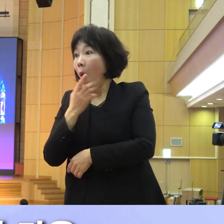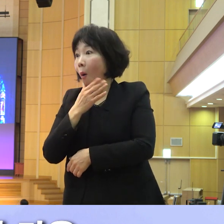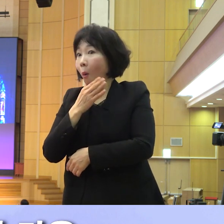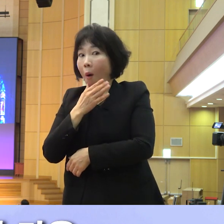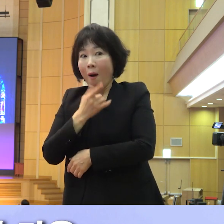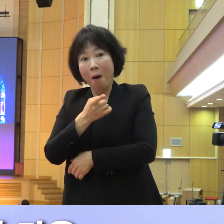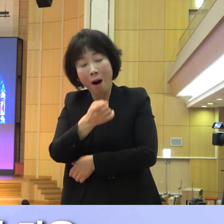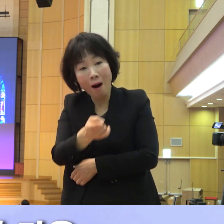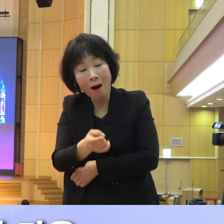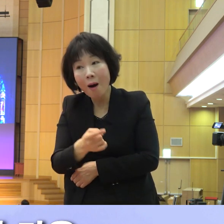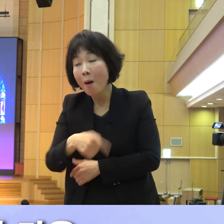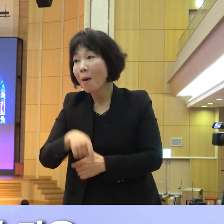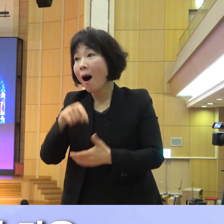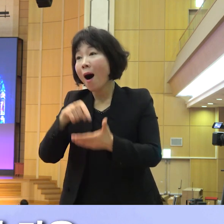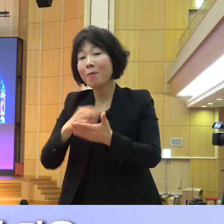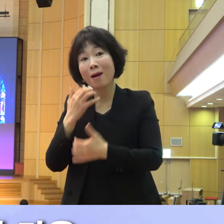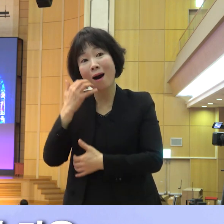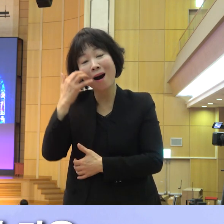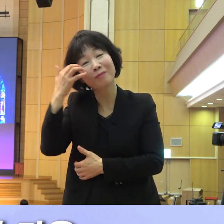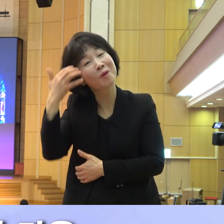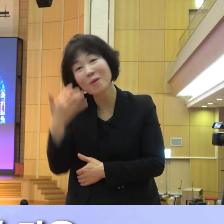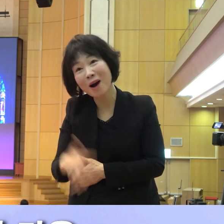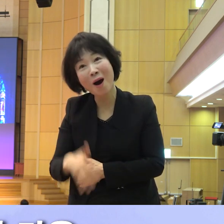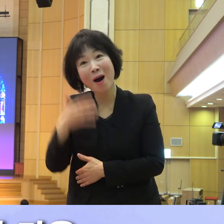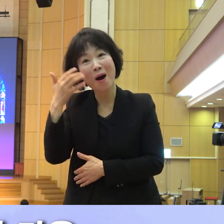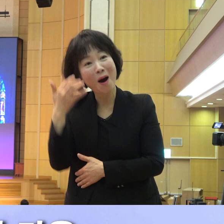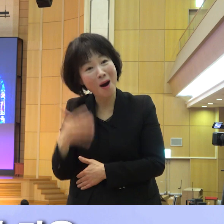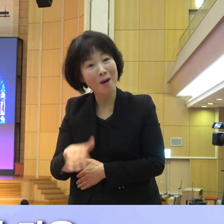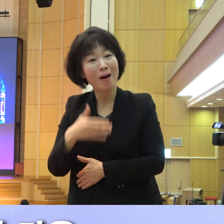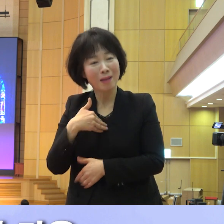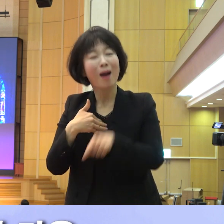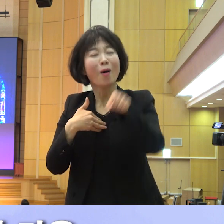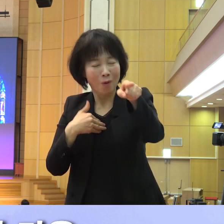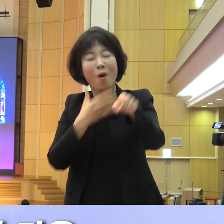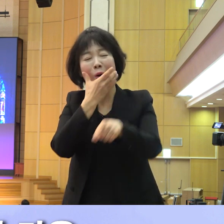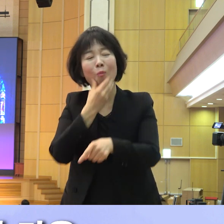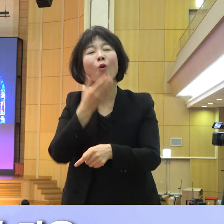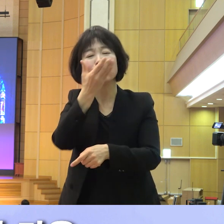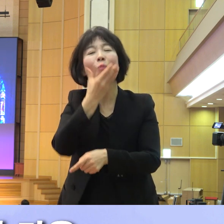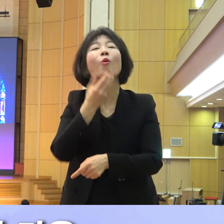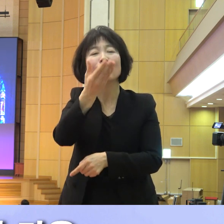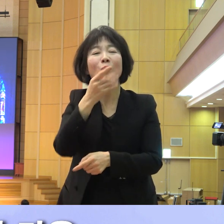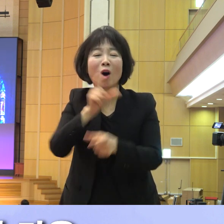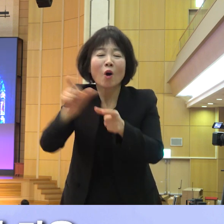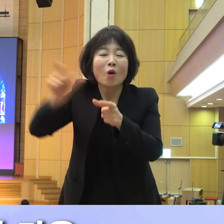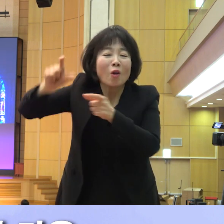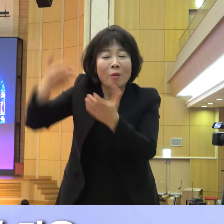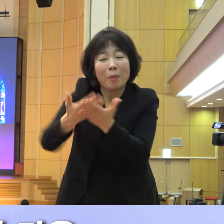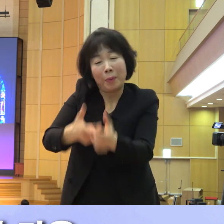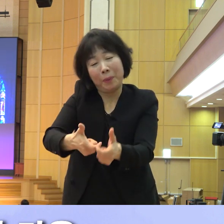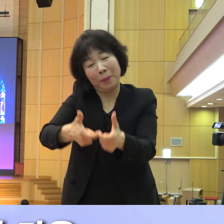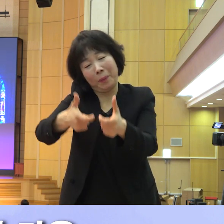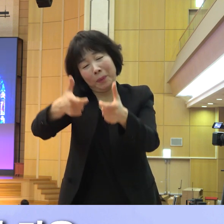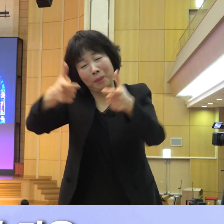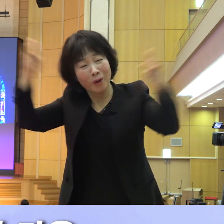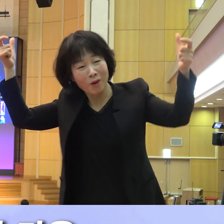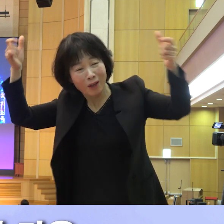아노라. 달라고 소리 안 해도 내가 너에게 복 주고 번성케 하고 번성케 하리로다. 그냥 주님께서 막